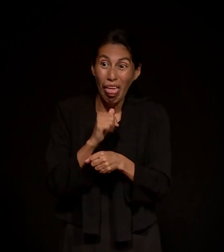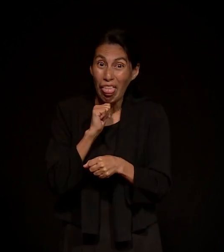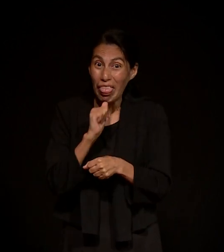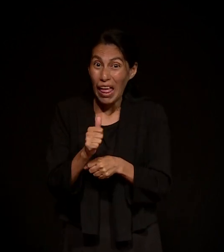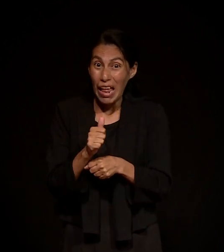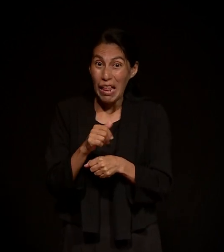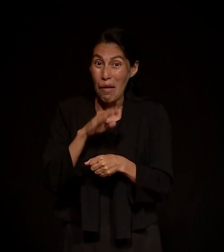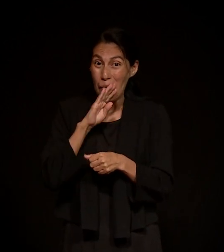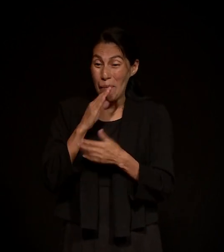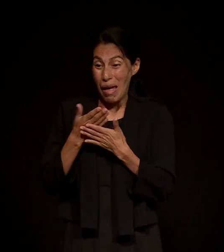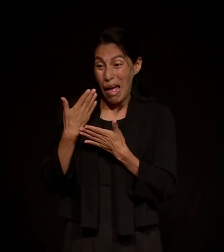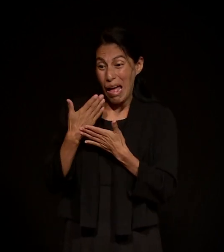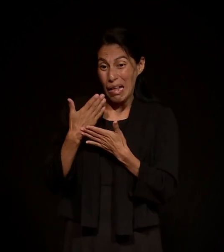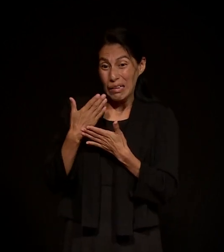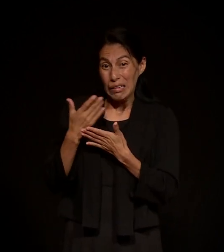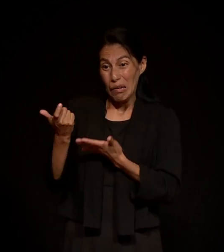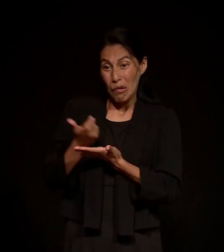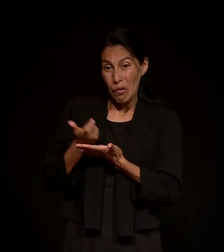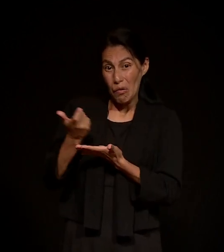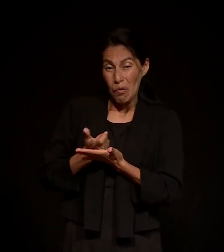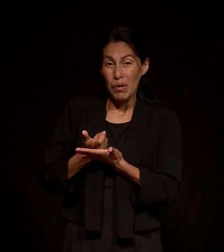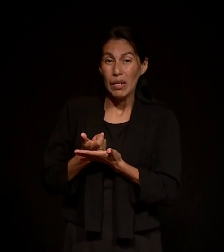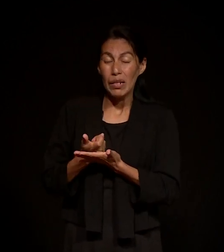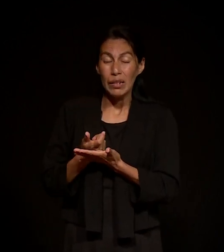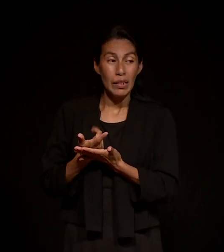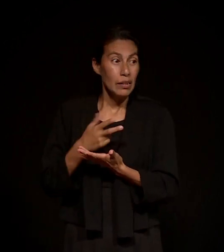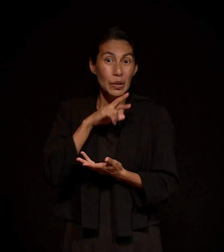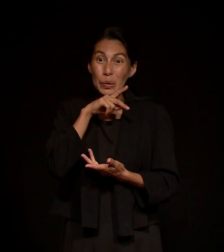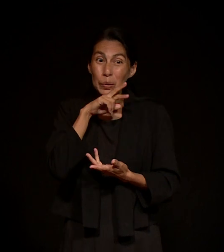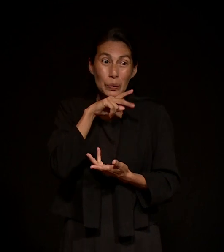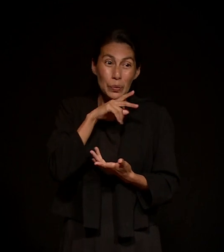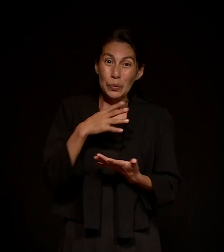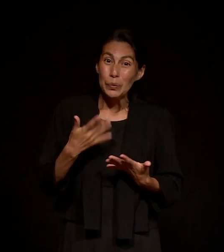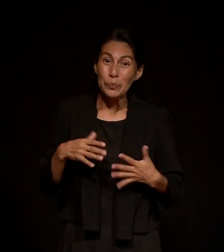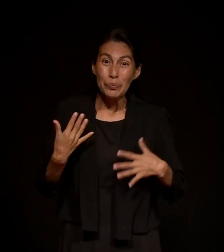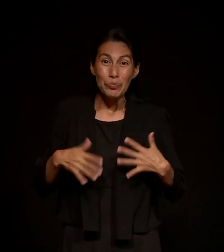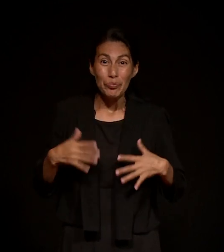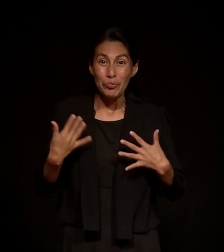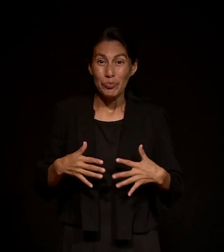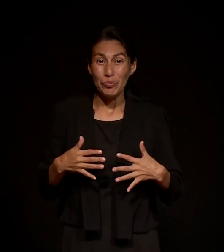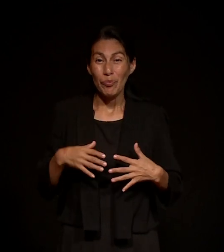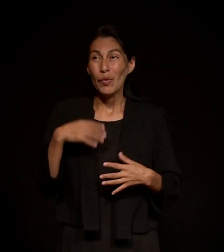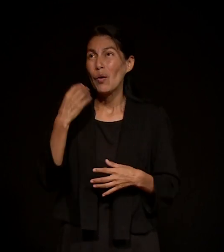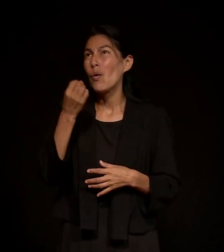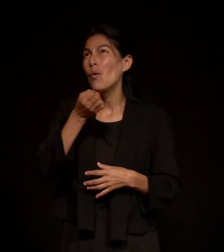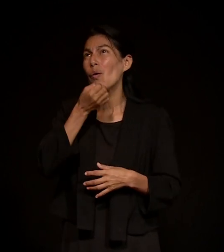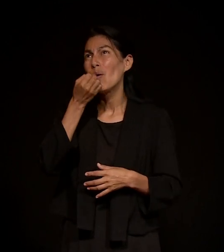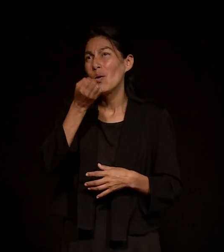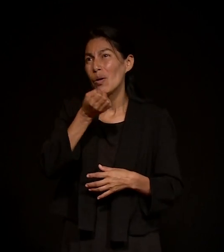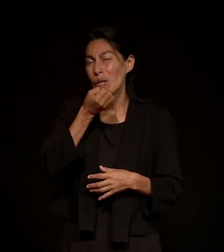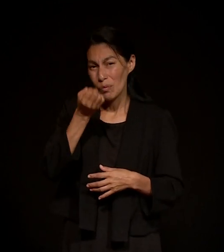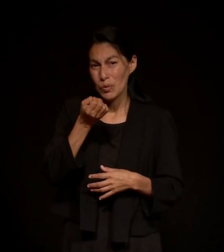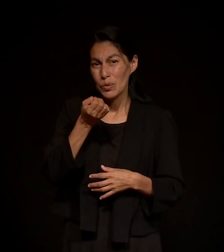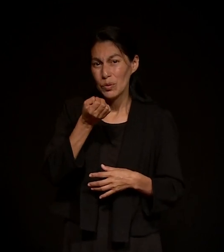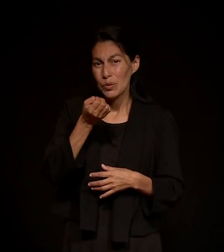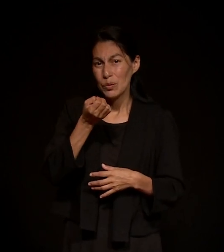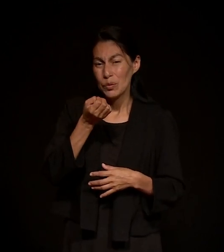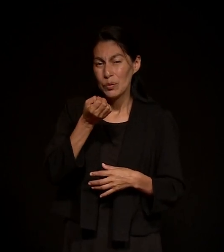mamá acababa de cobrar el dinero. Entonces nos preocupamos oramos a